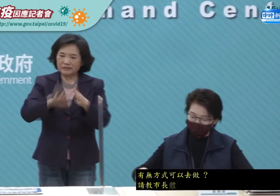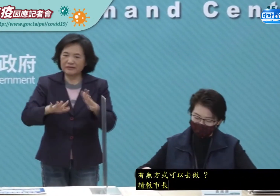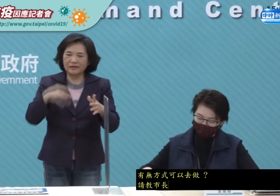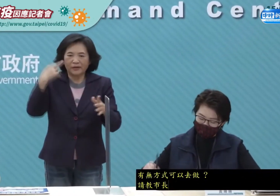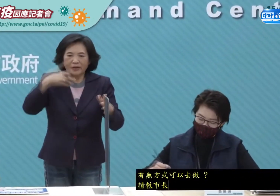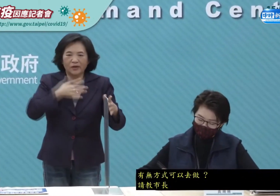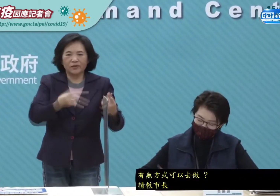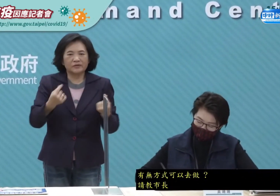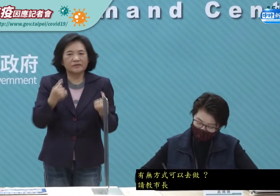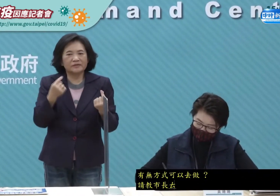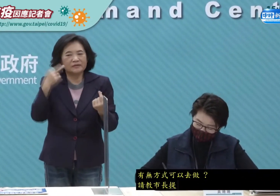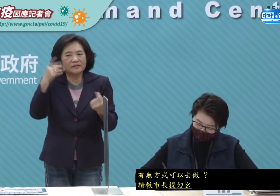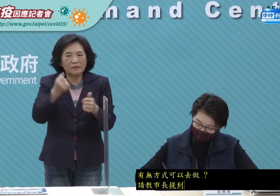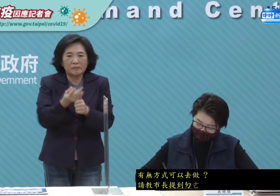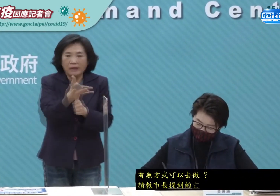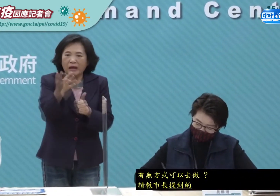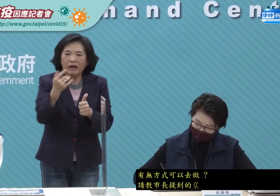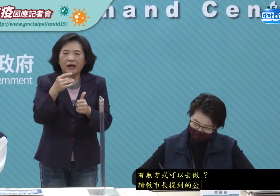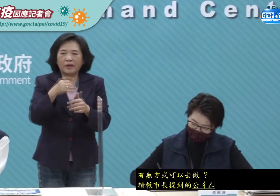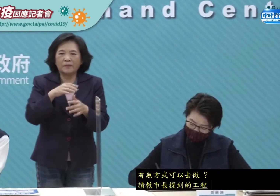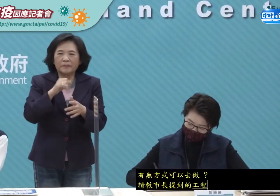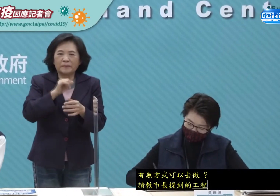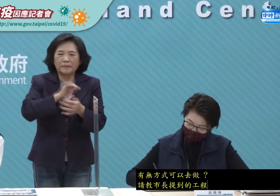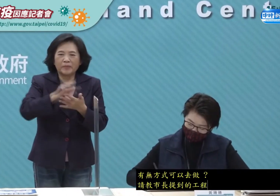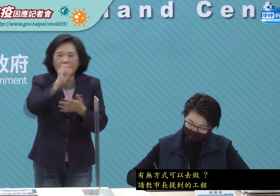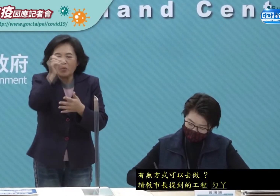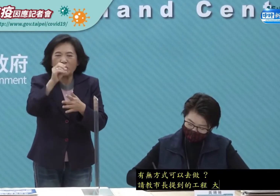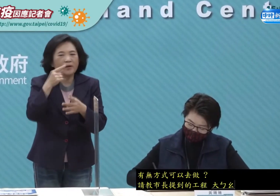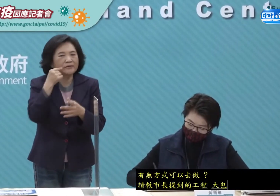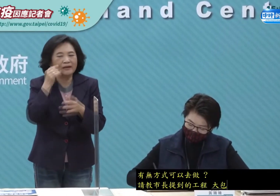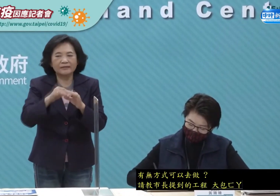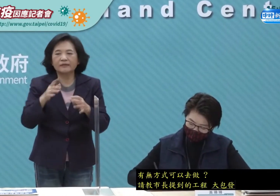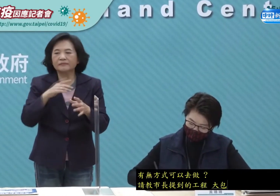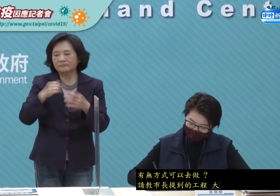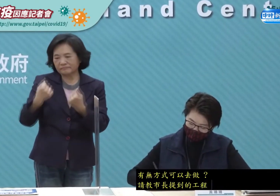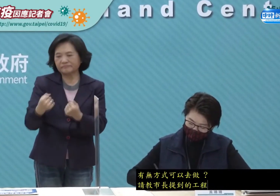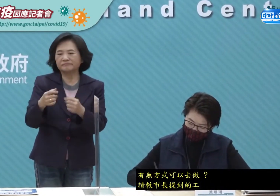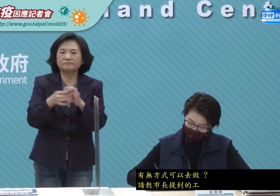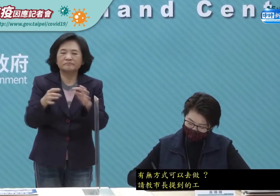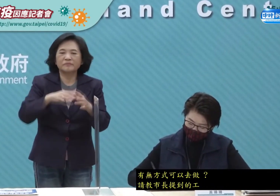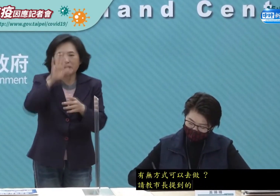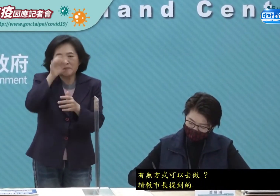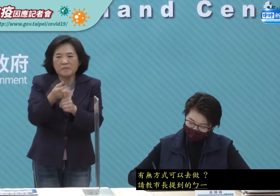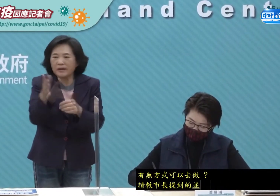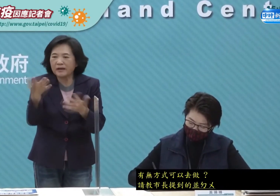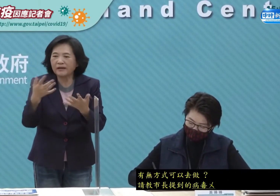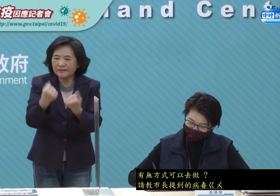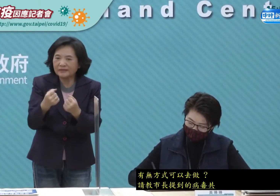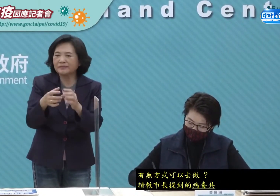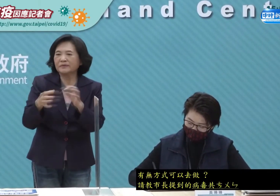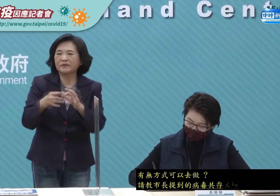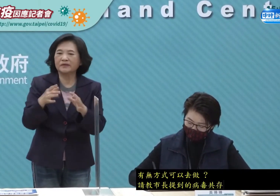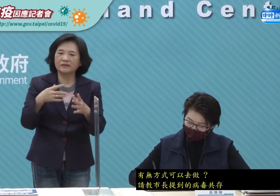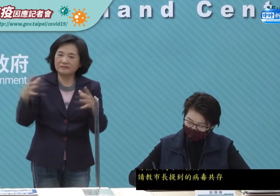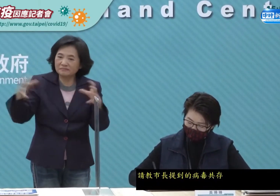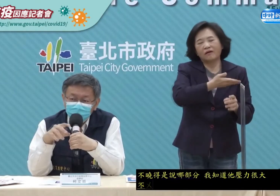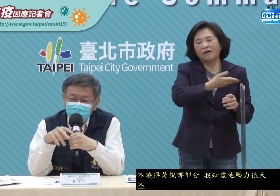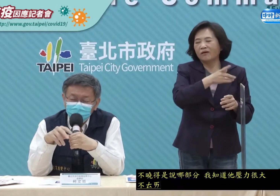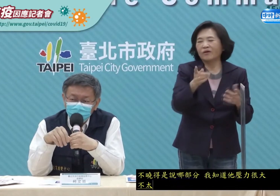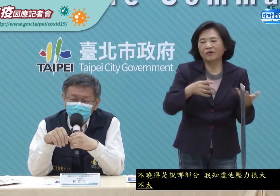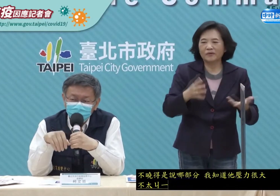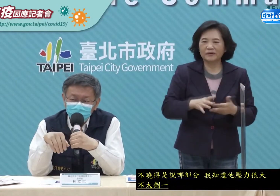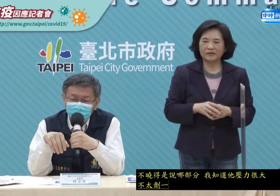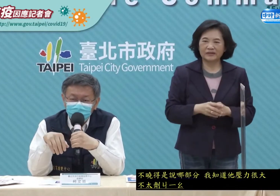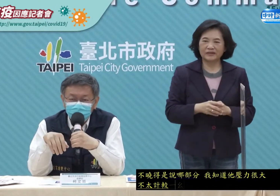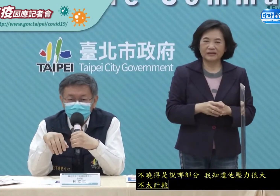觉四月被你之前说到好像就是疫情是大爆发，那你怎么看现在到底我们应该要共存还是应该要继续清零？ 所